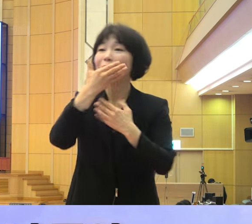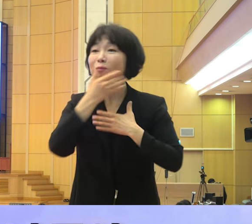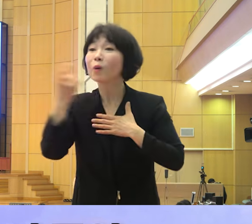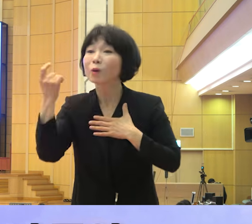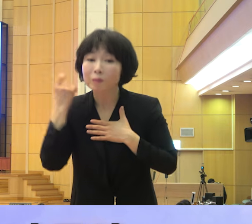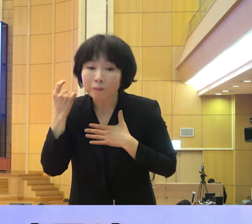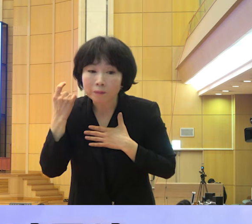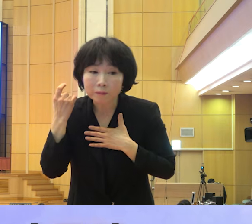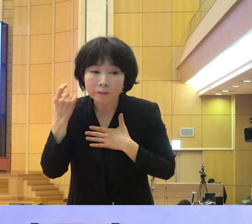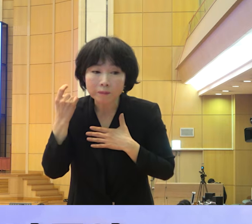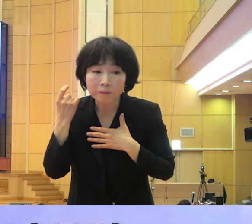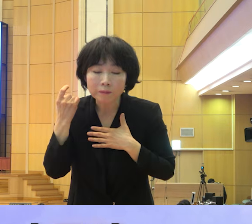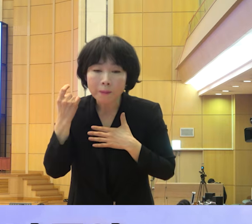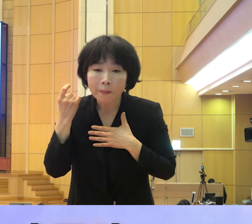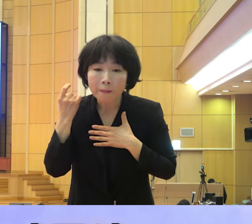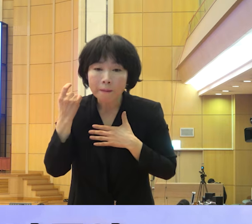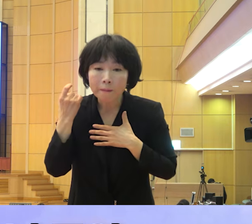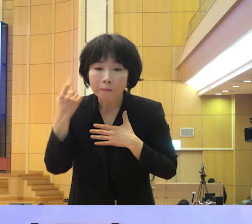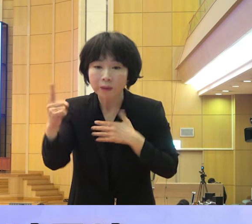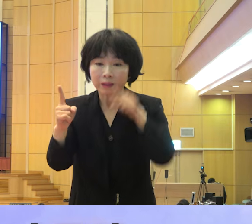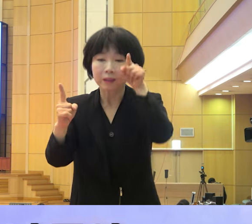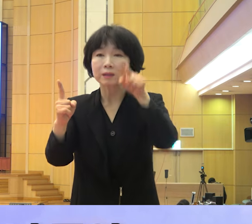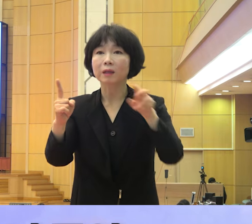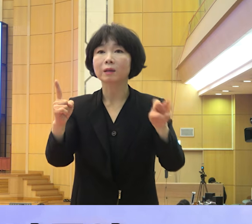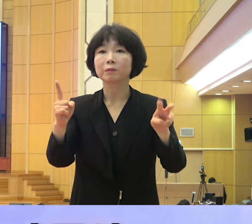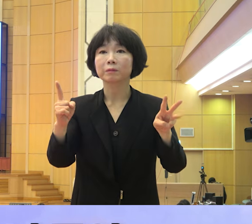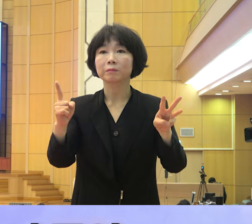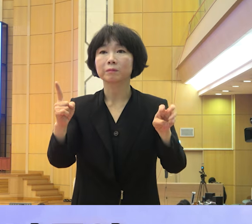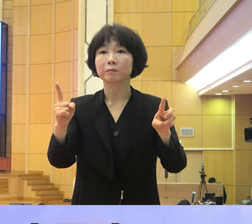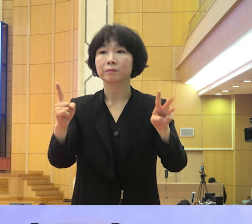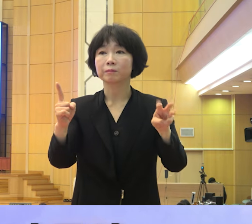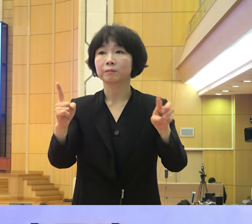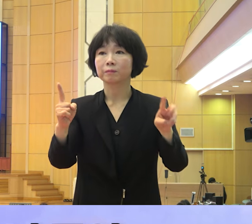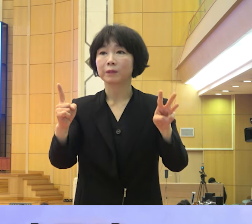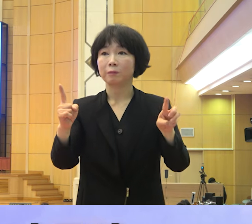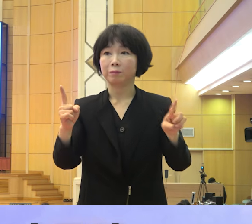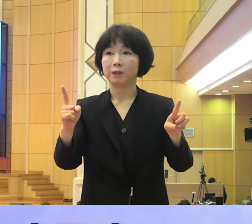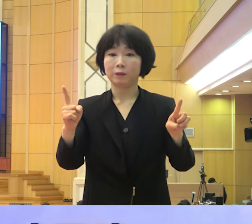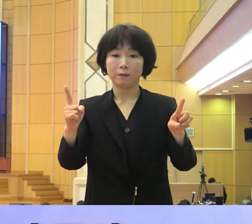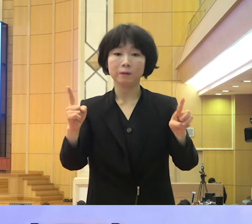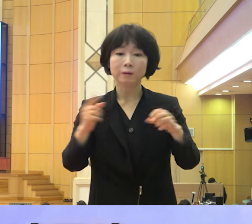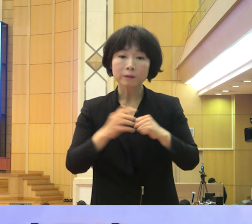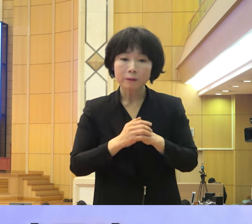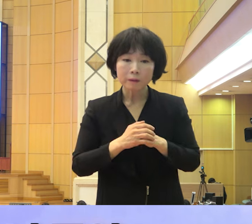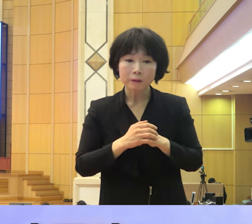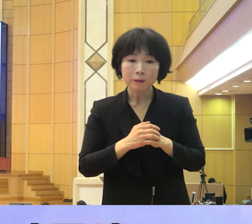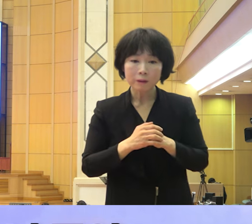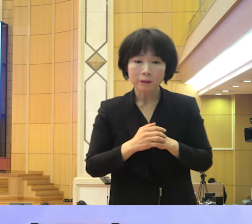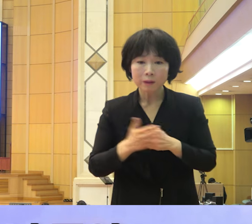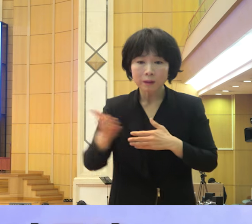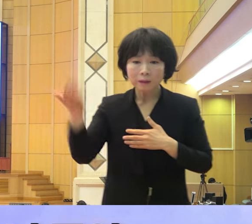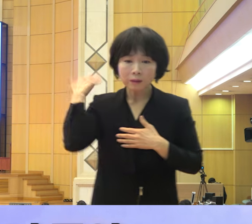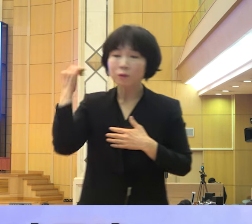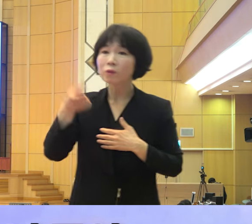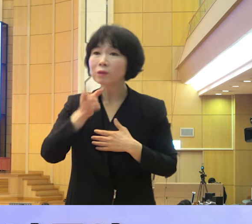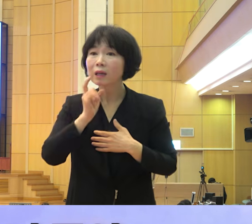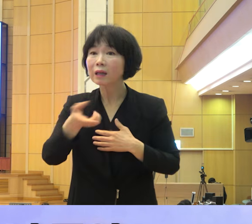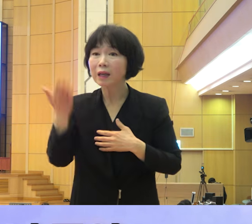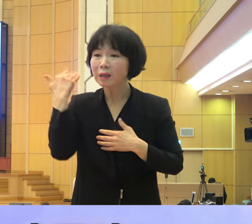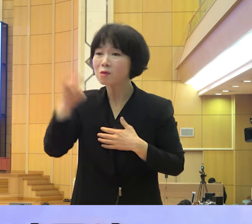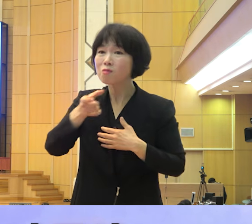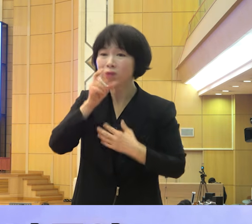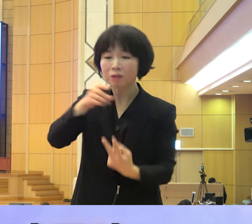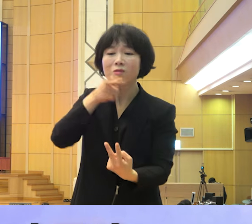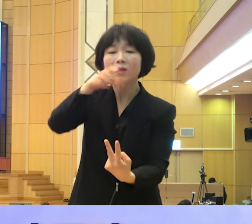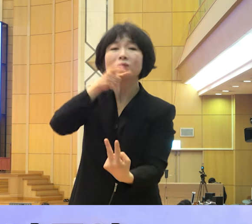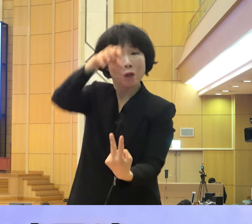가볼까요? 요한복음 1장 31절에는 세례 요한이가 요단강에서